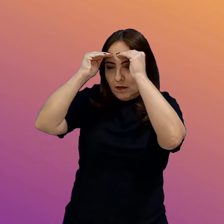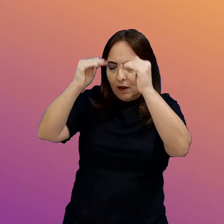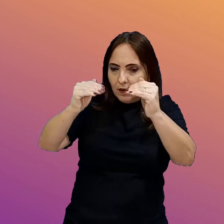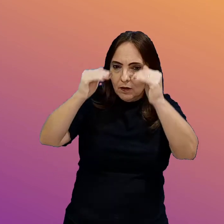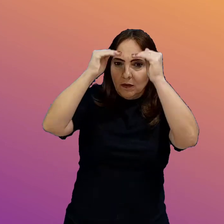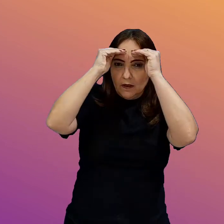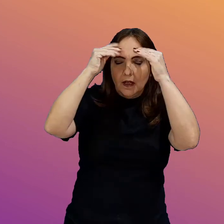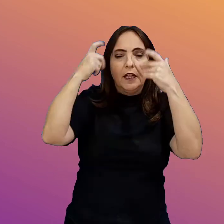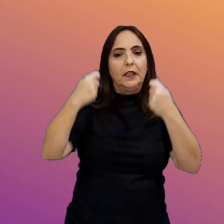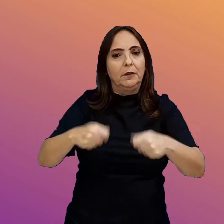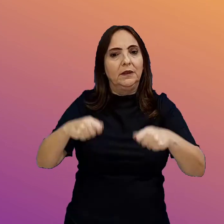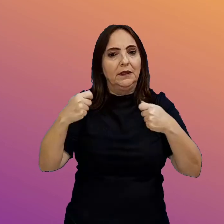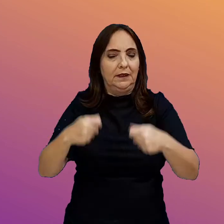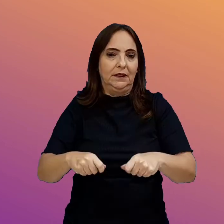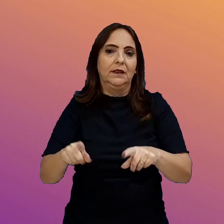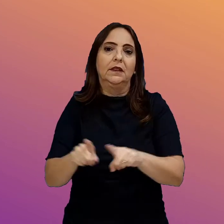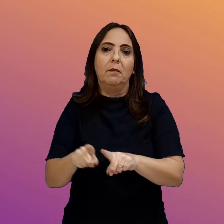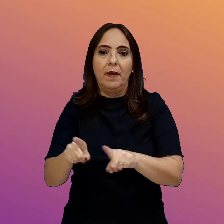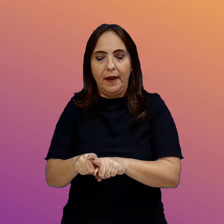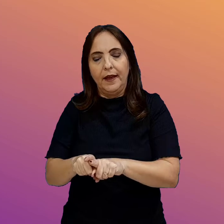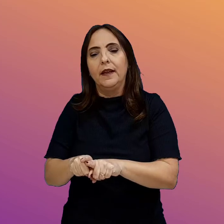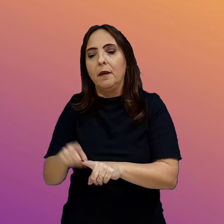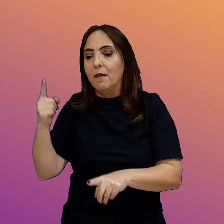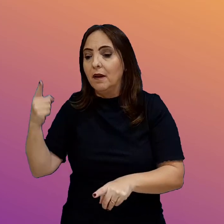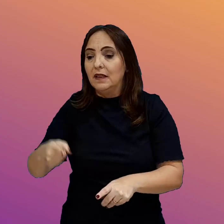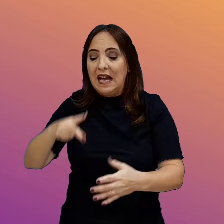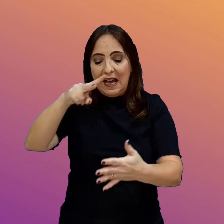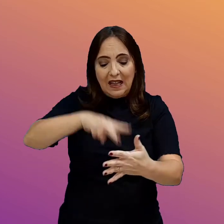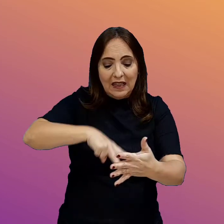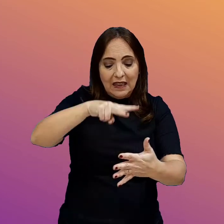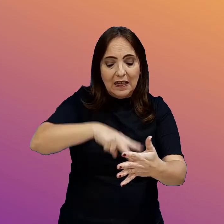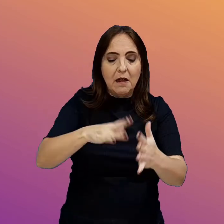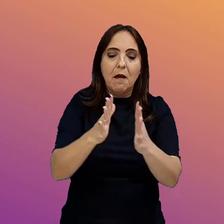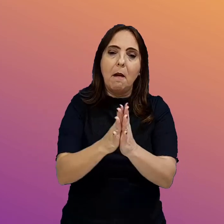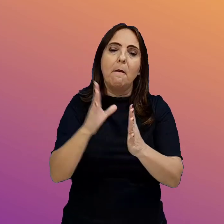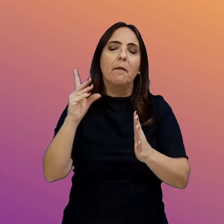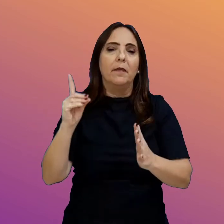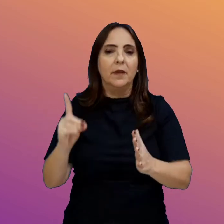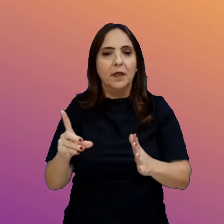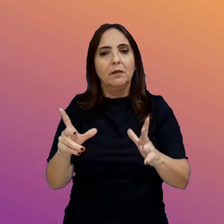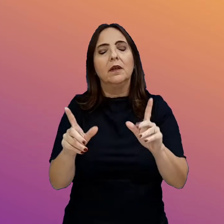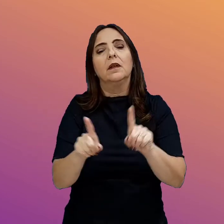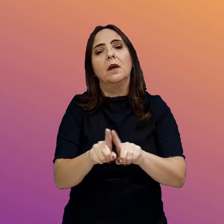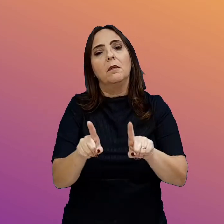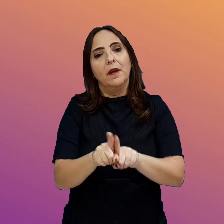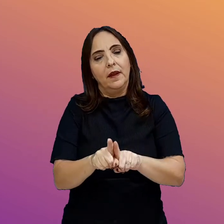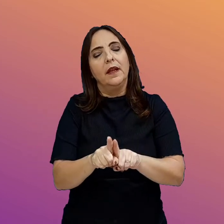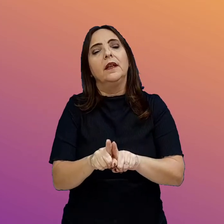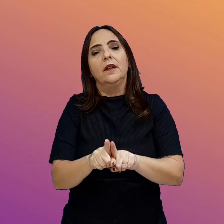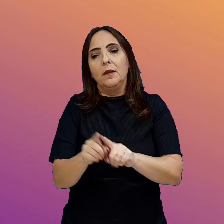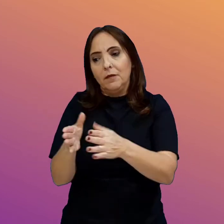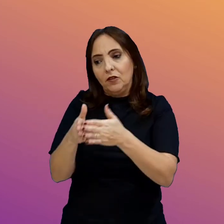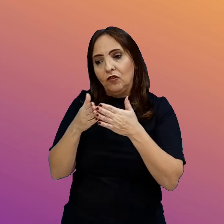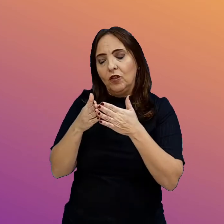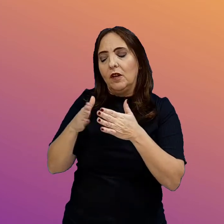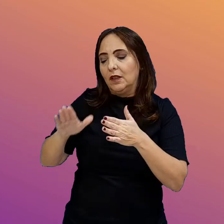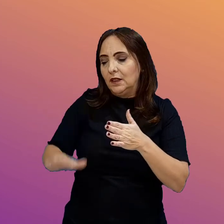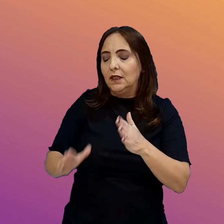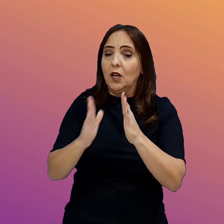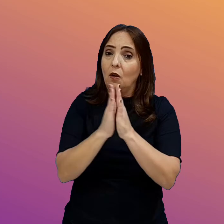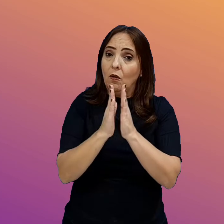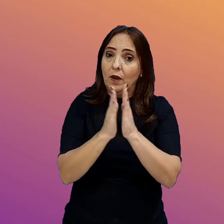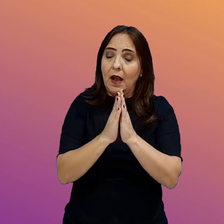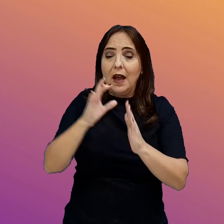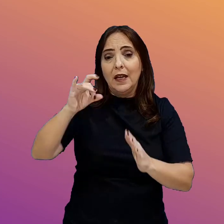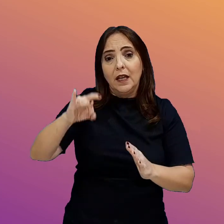pessoa estudar, de fazer a pessoa ler a Bíblia, de fazer a criança orar. E